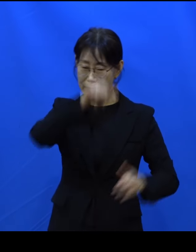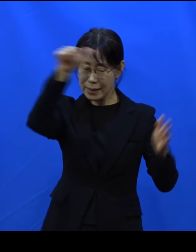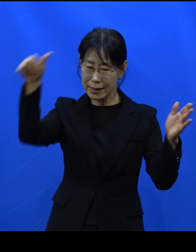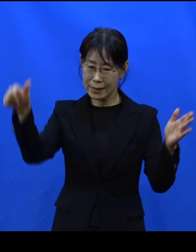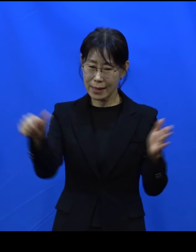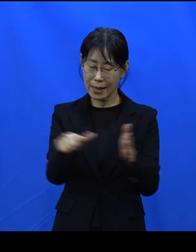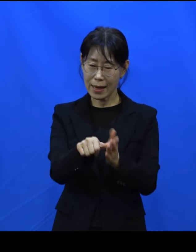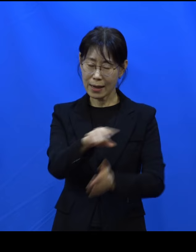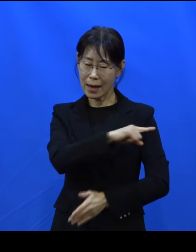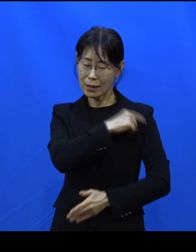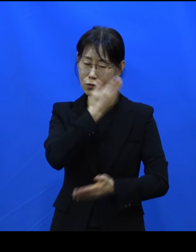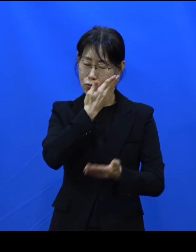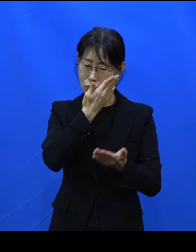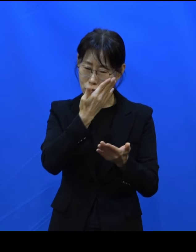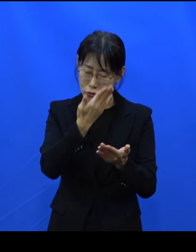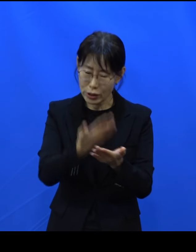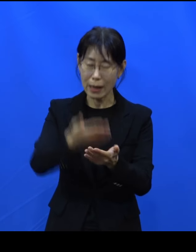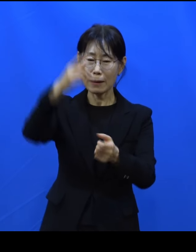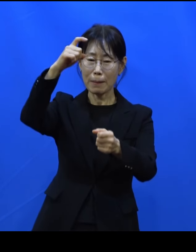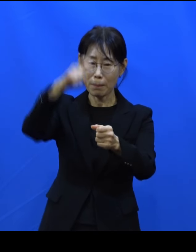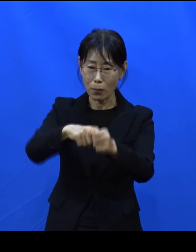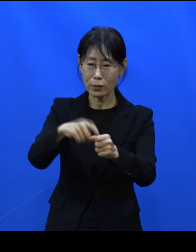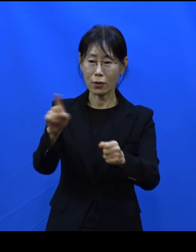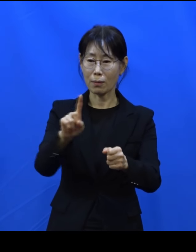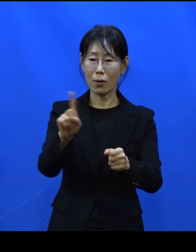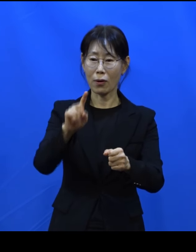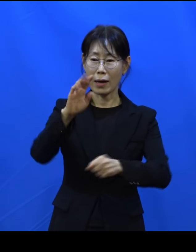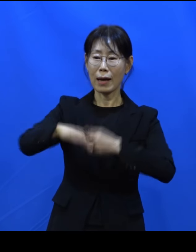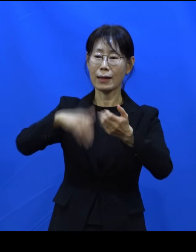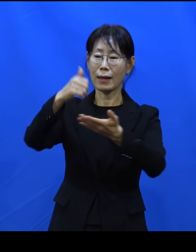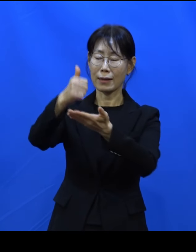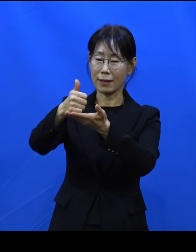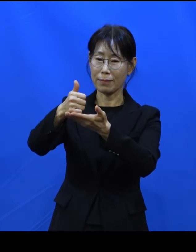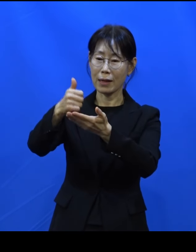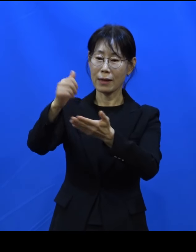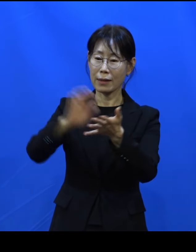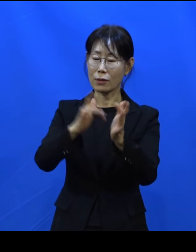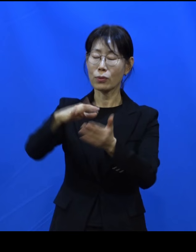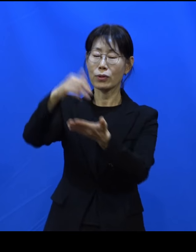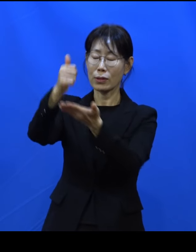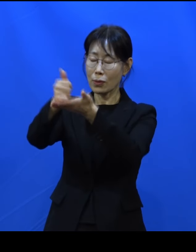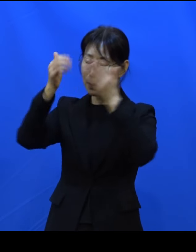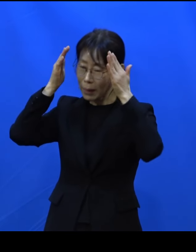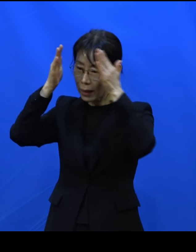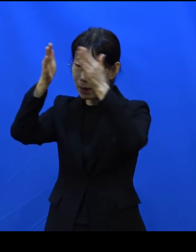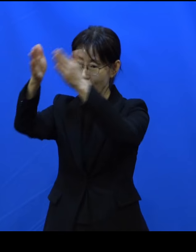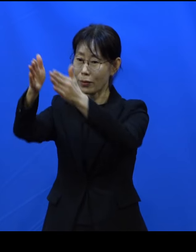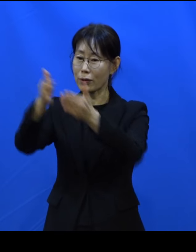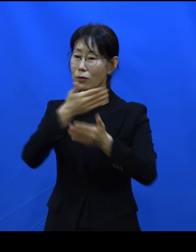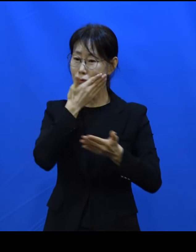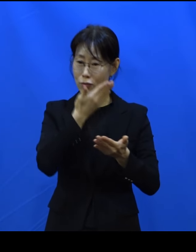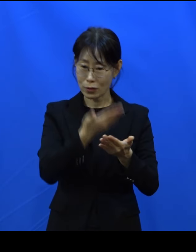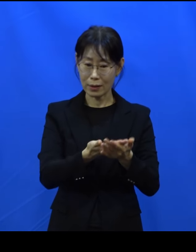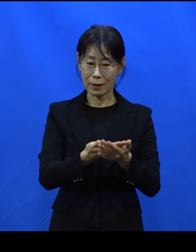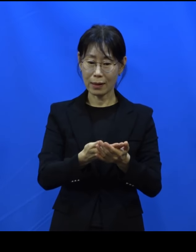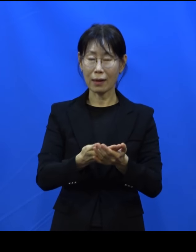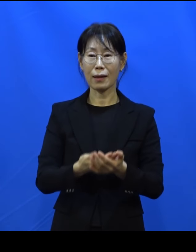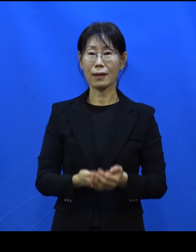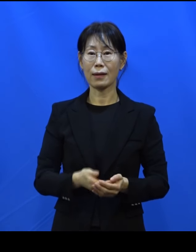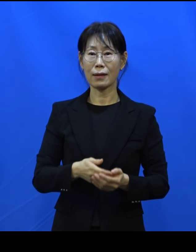초점은 그리스도여야 한다는 거예요. 성경은 우리를 오직 누구에게로 데려가느냐? 그리스도에게로 데려가요.